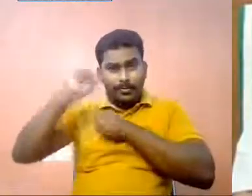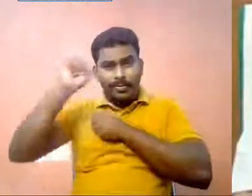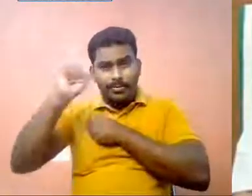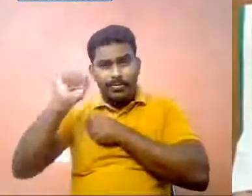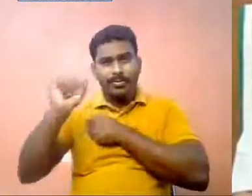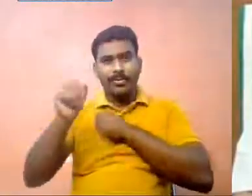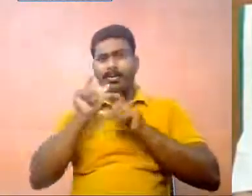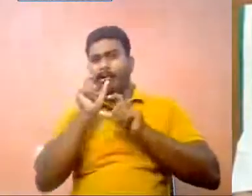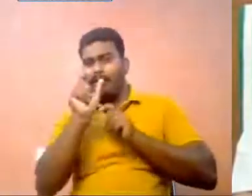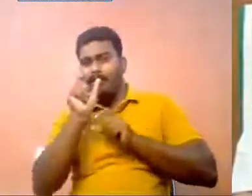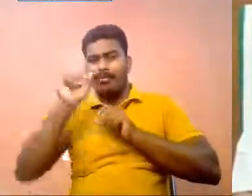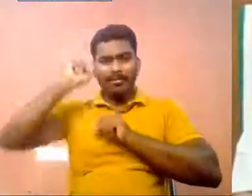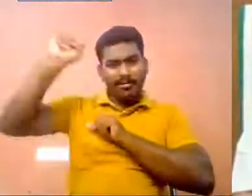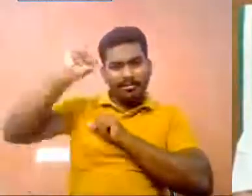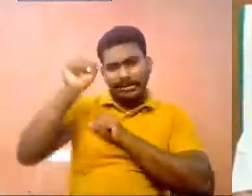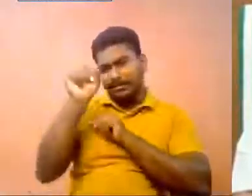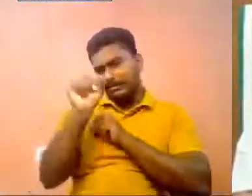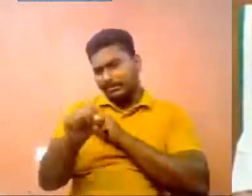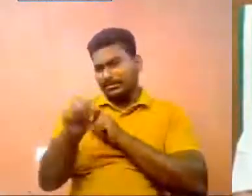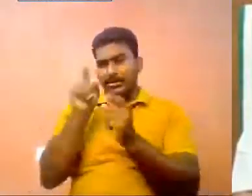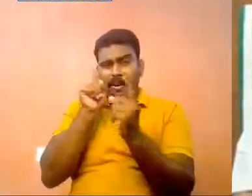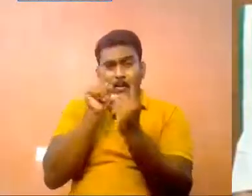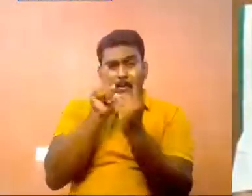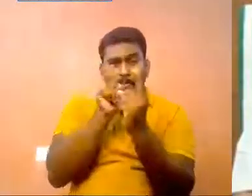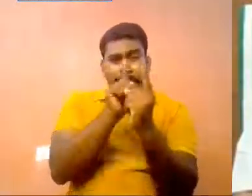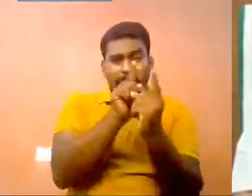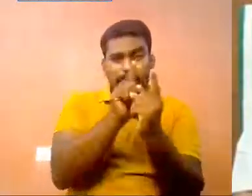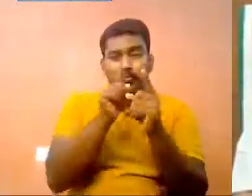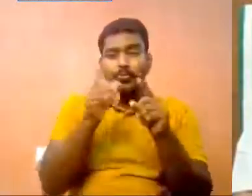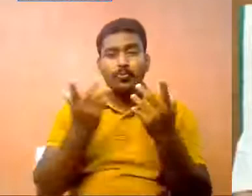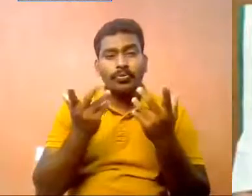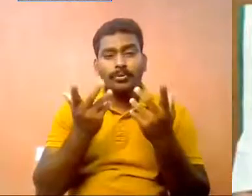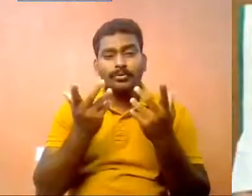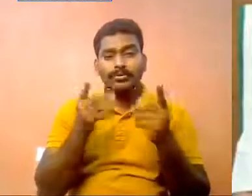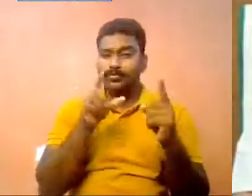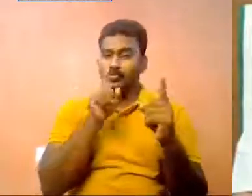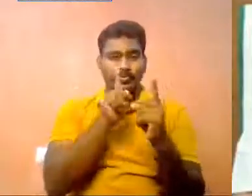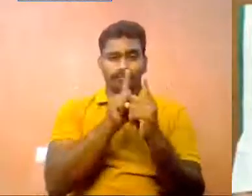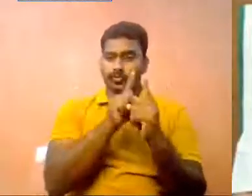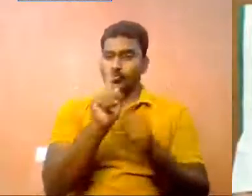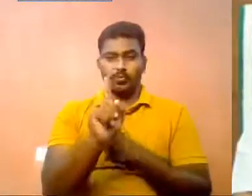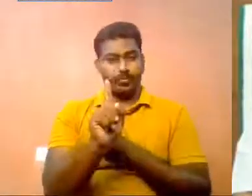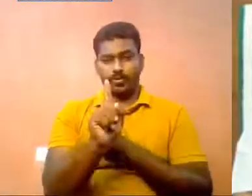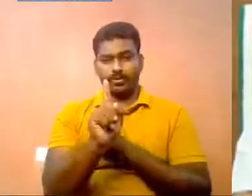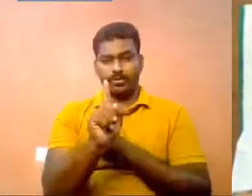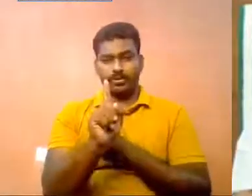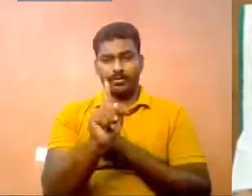എല്ലാവരും ഈ കാര്യത്തിൽ കൂടുതൽ ജാഗ്രത പാലിക്കേണ്ടതായിട്ടുണ്ട്.